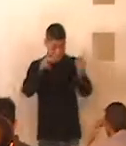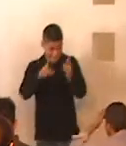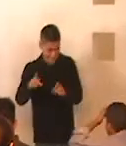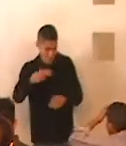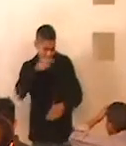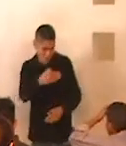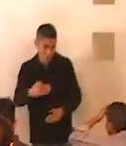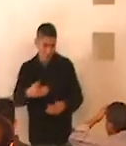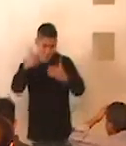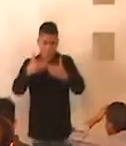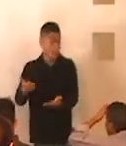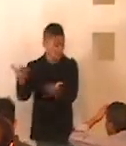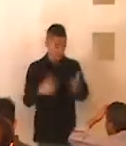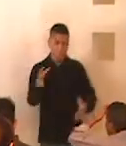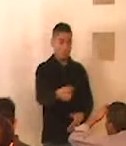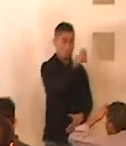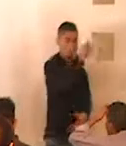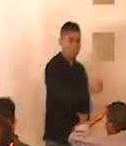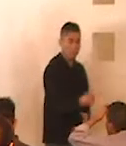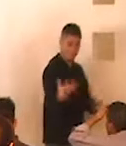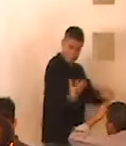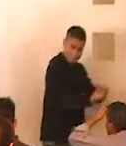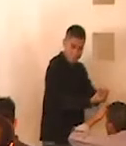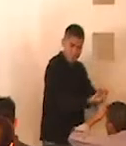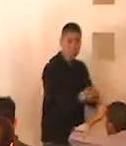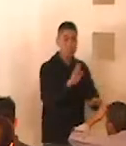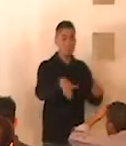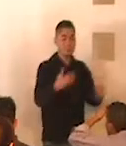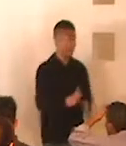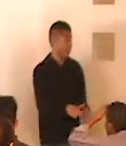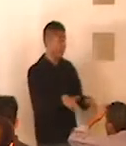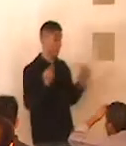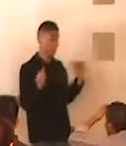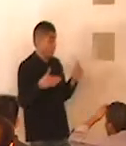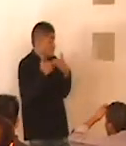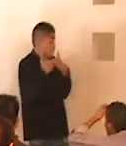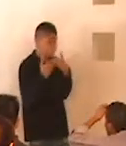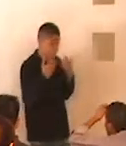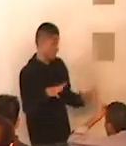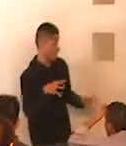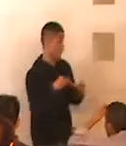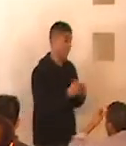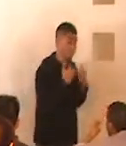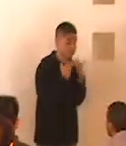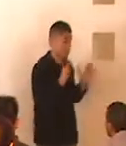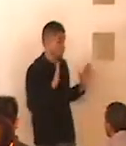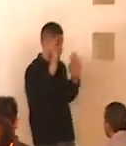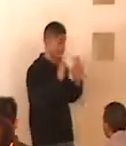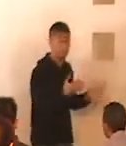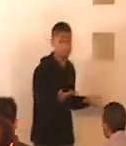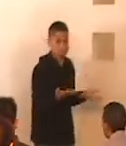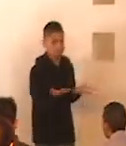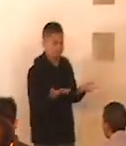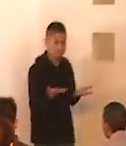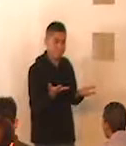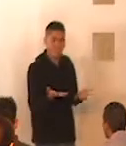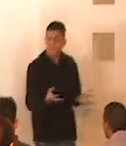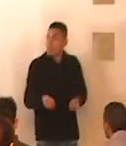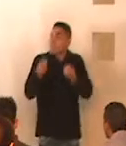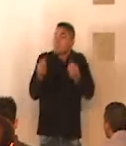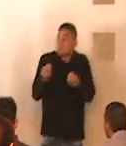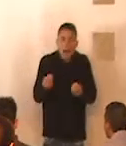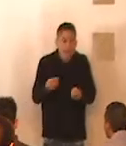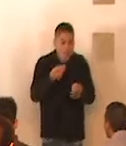no haya los profesores o los profesores no se quieran comprometer por miles de cosas. Entonces estos chicos se están haciendo